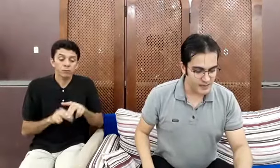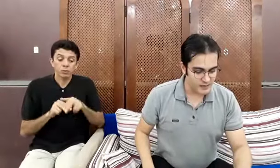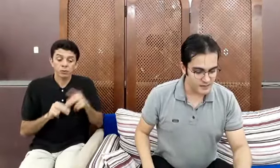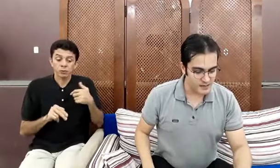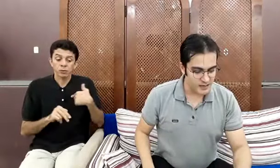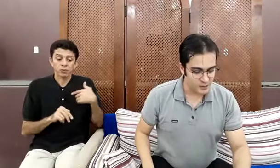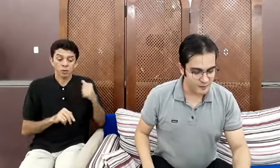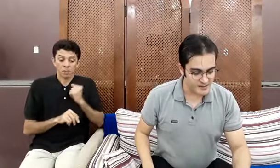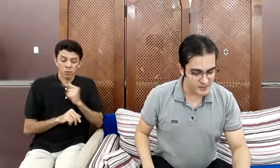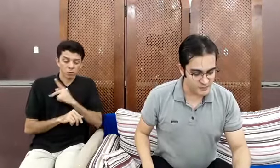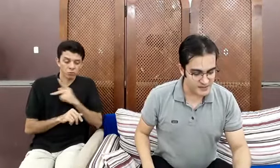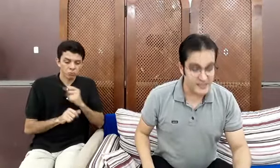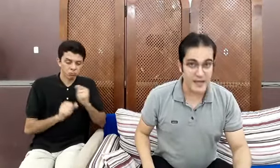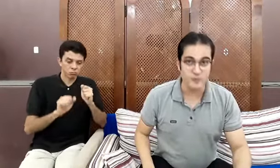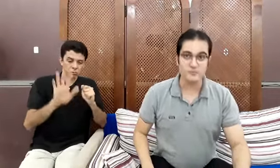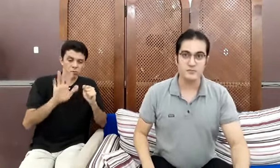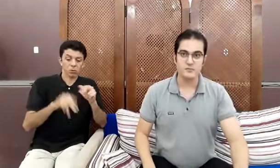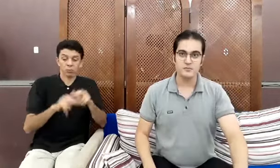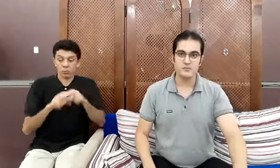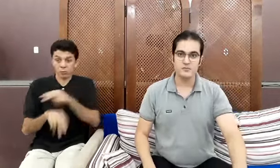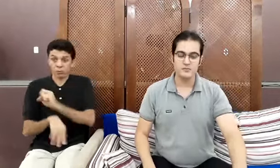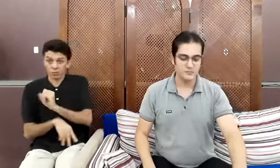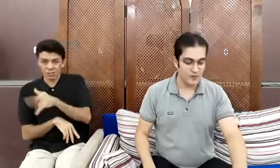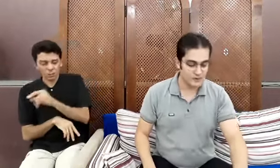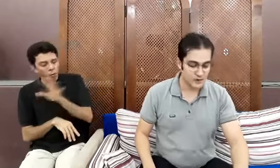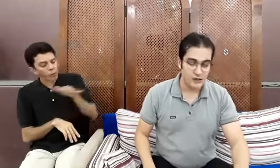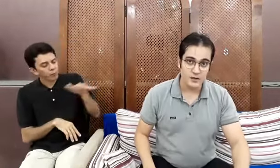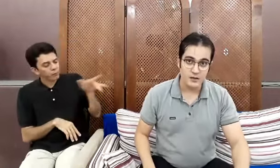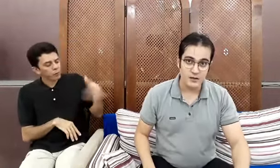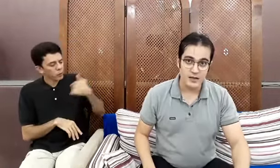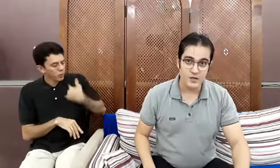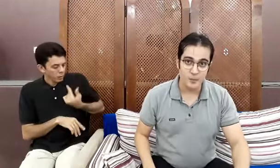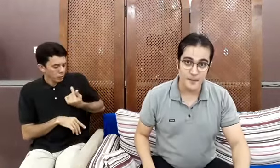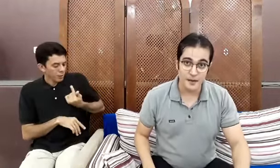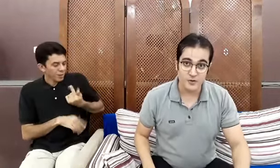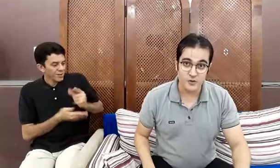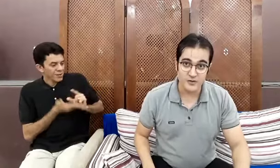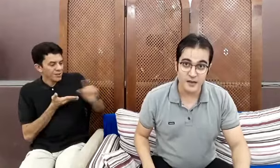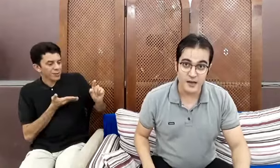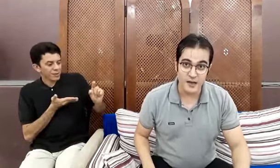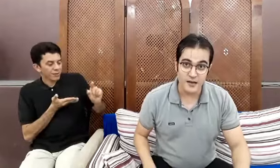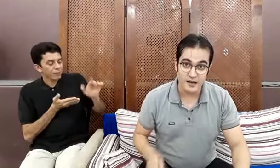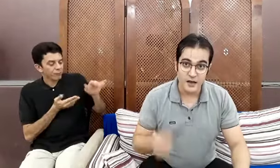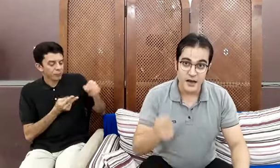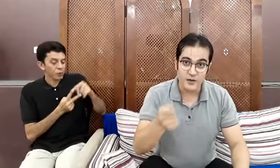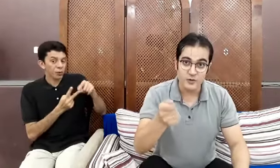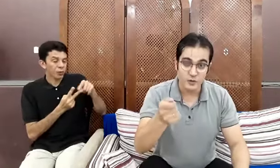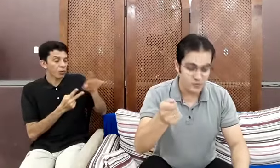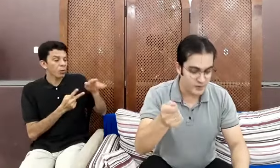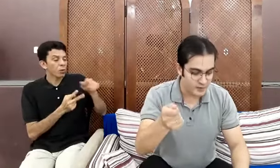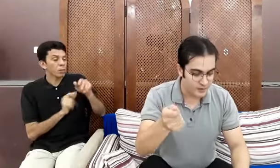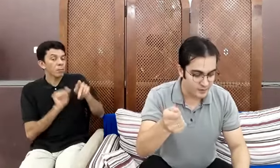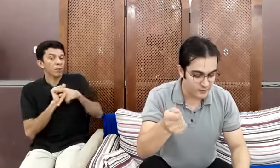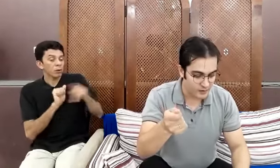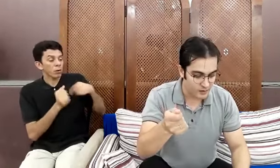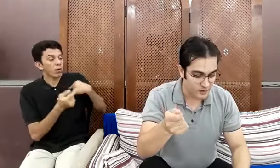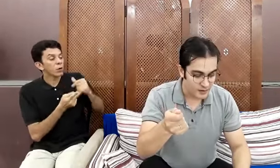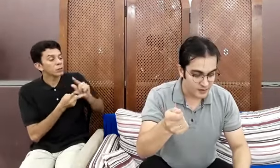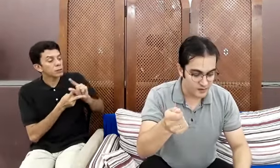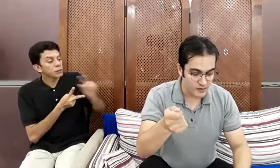sobre elas, então ofereceu-lhes dinheiro. Olha só, ele chegou para Pedro e João e disse: ei, aqui ó, tem um dinheiro aqui, é para